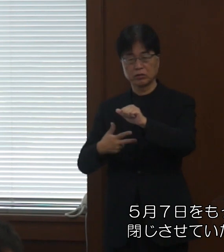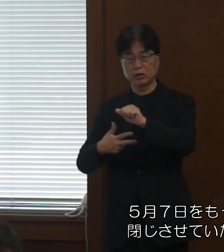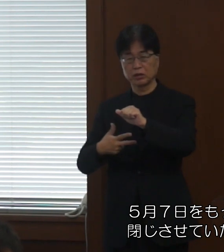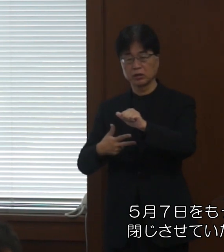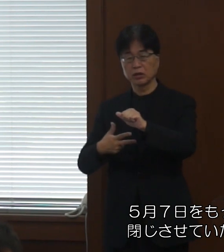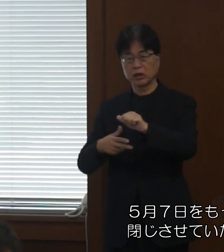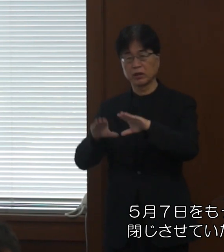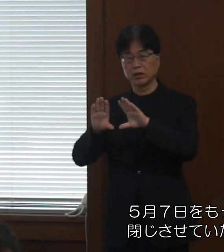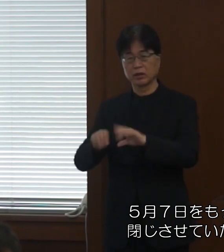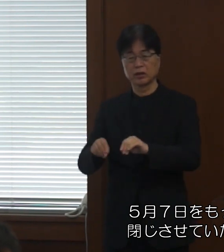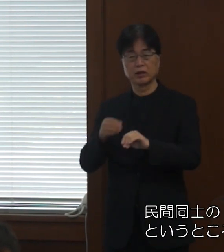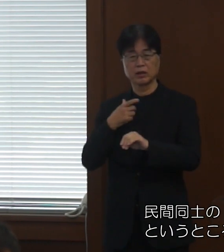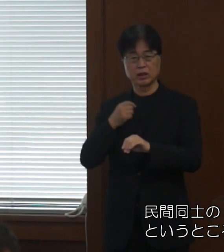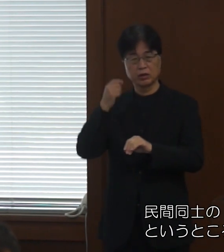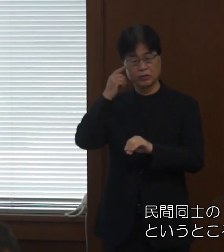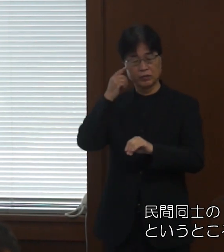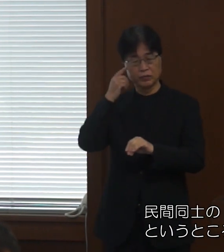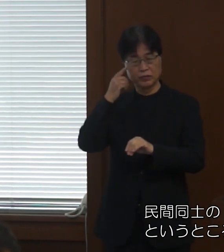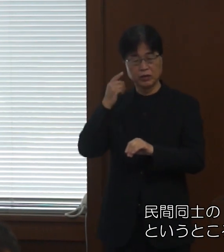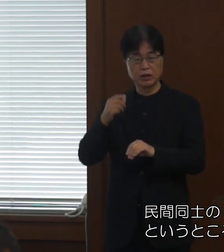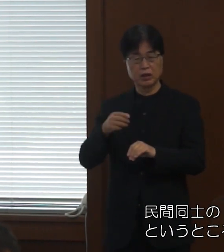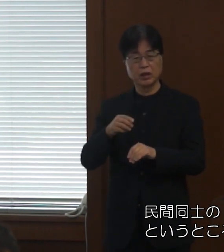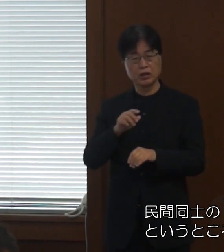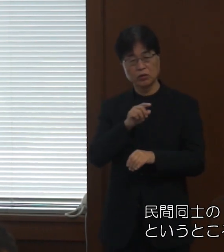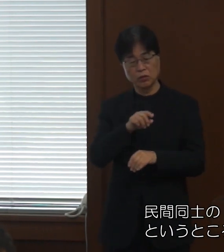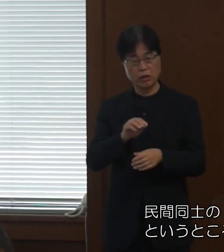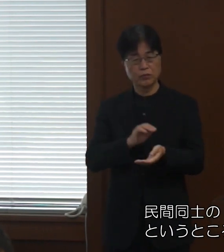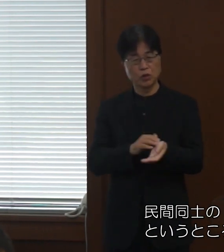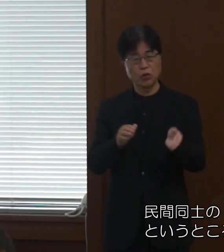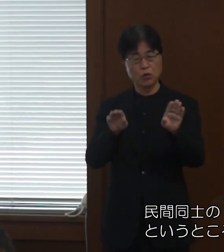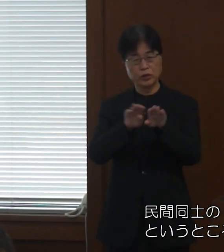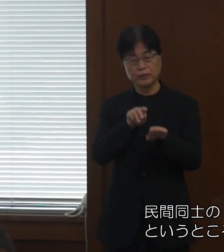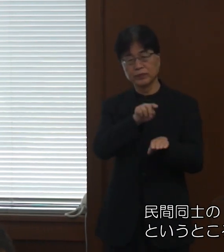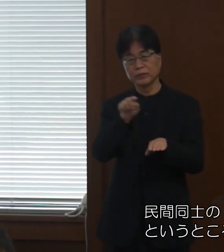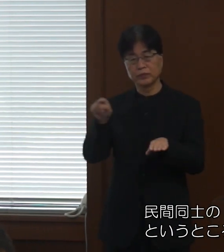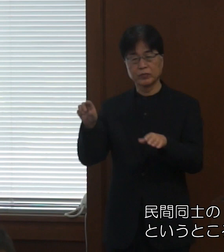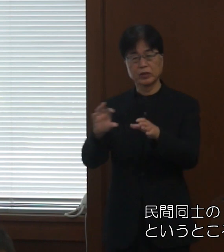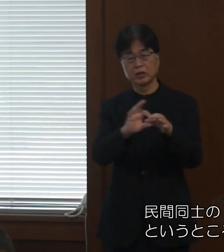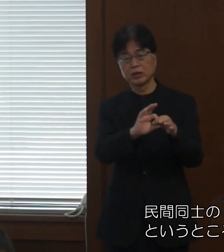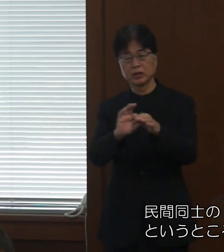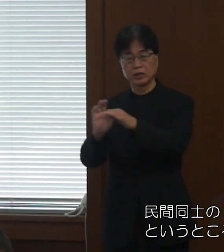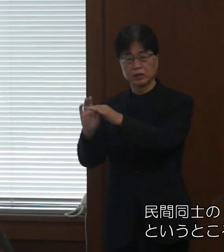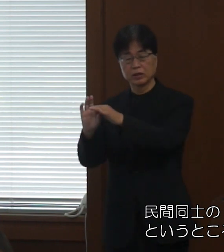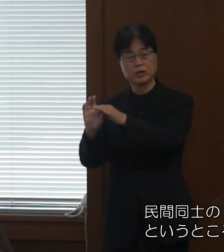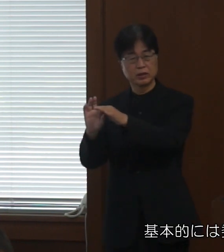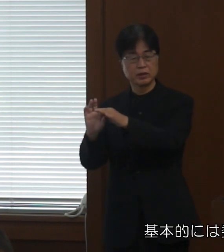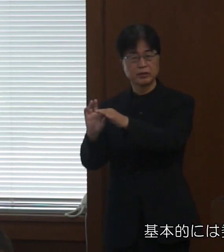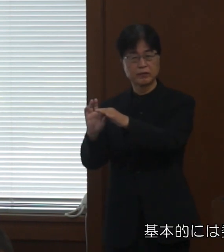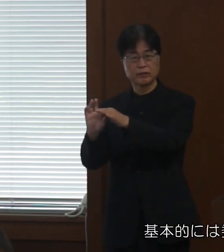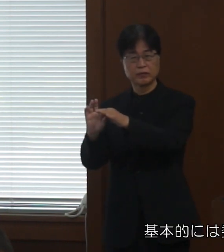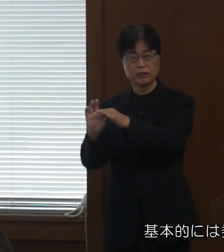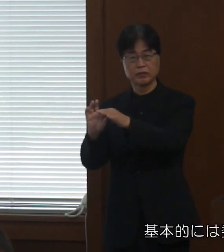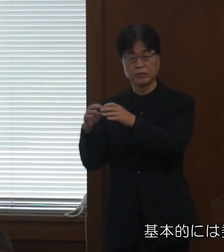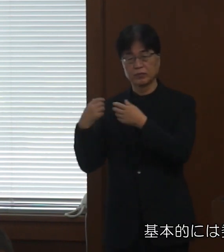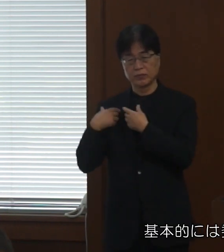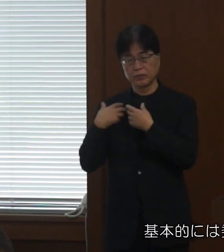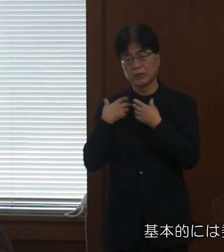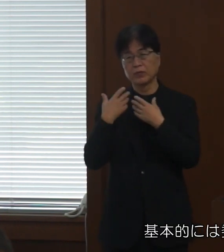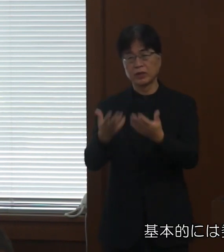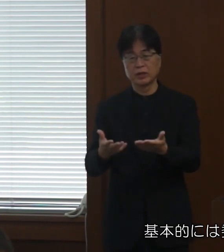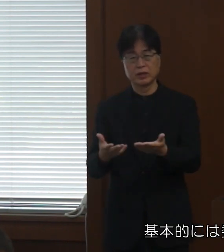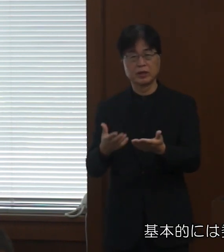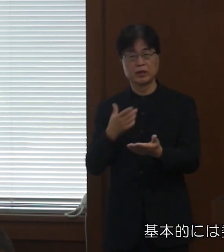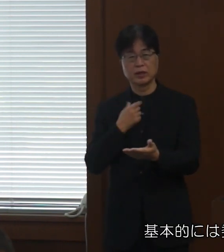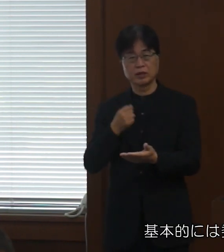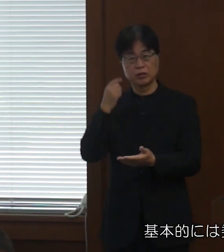いただくということにして民間防止の医療機関同士の連携というところに基本的にはいただきたい